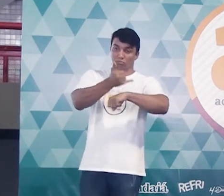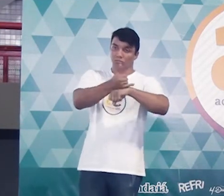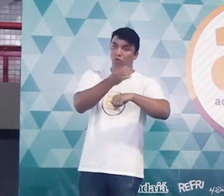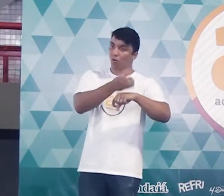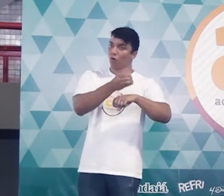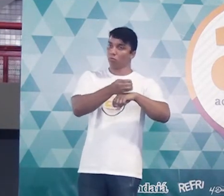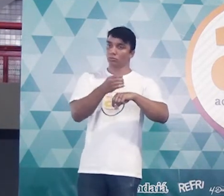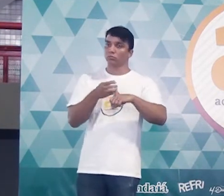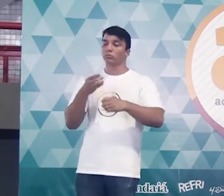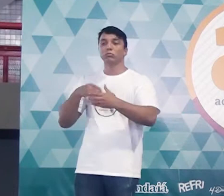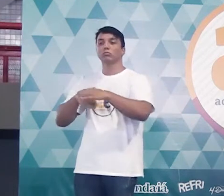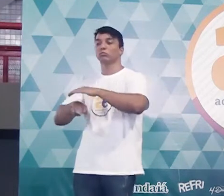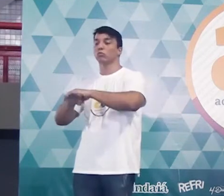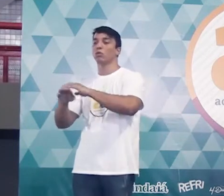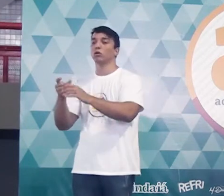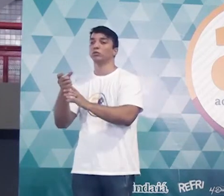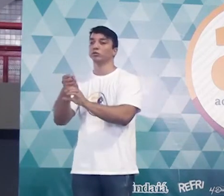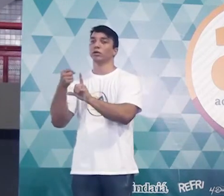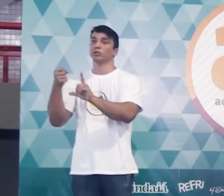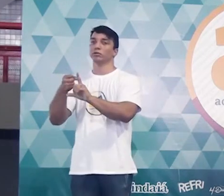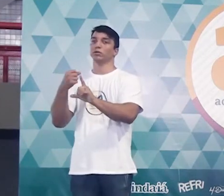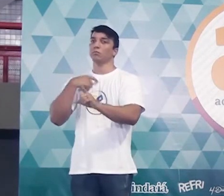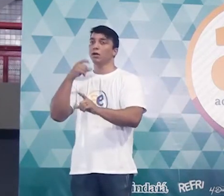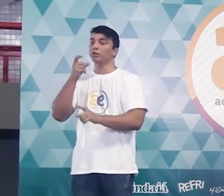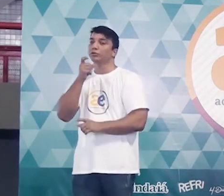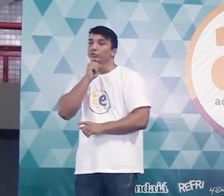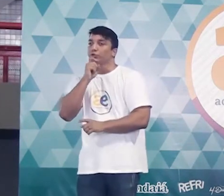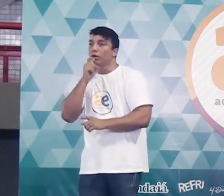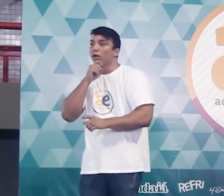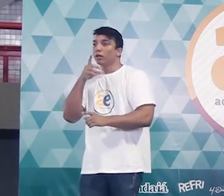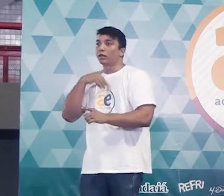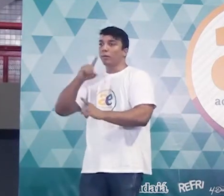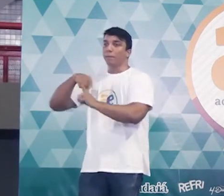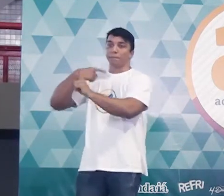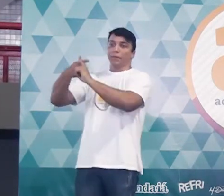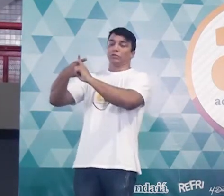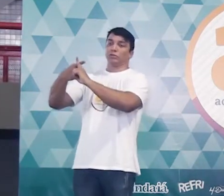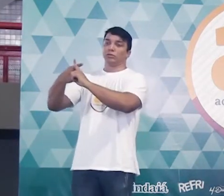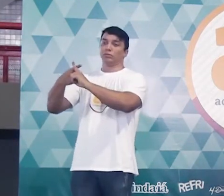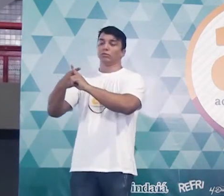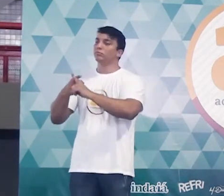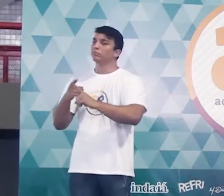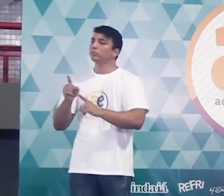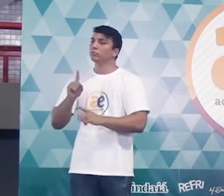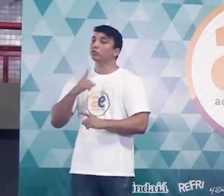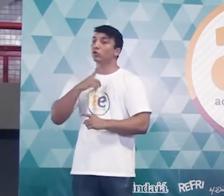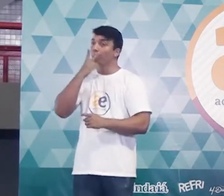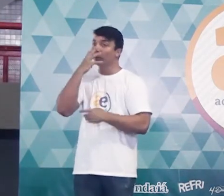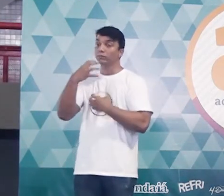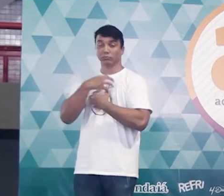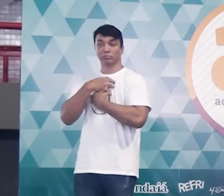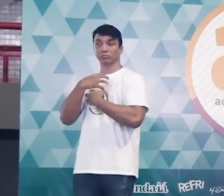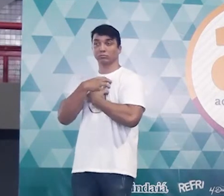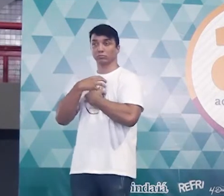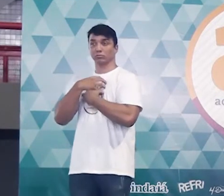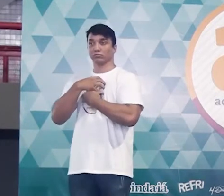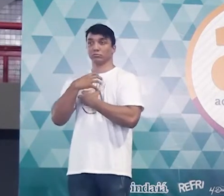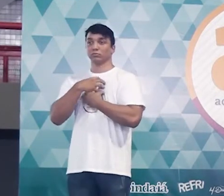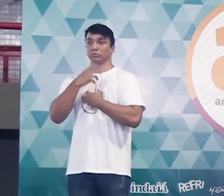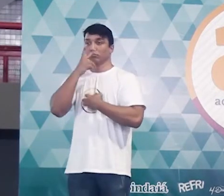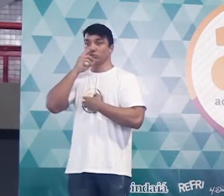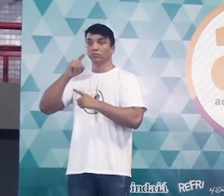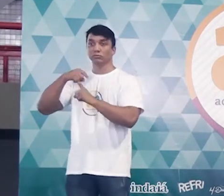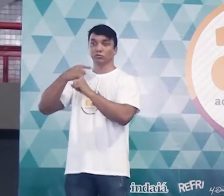copo de alumínio, aí porque a água fica mais gelada. Não é, ela não fica mais gelada. Ela tem uma sensação térmica